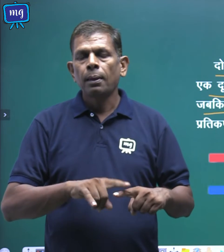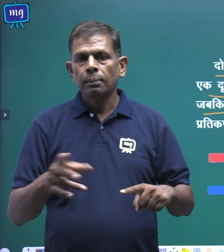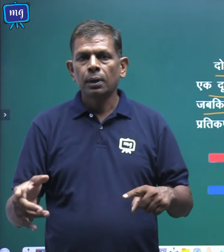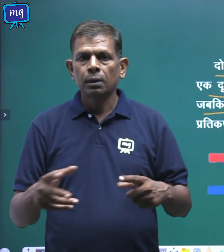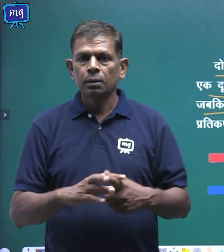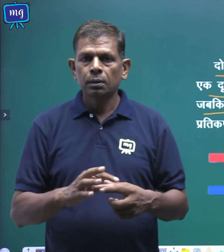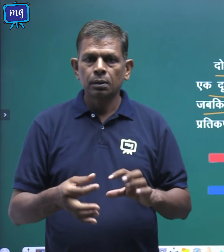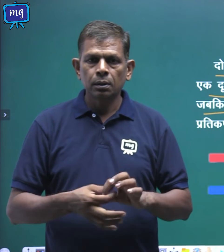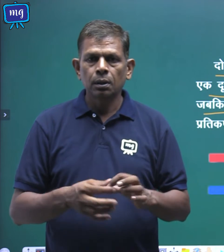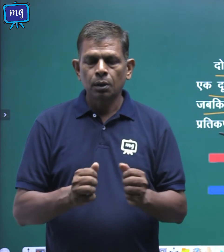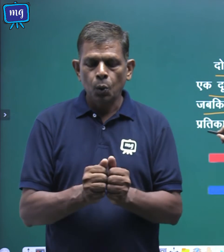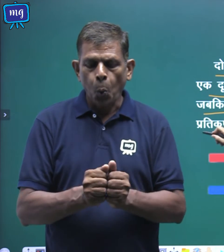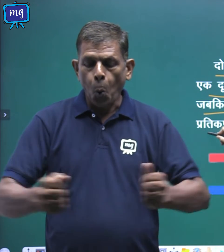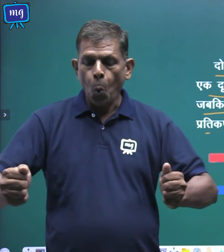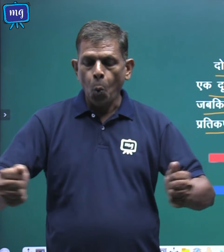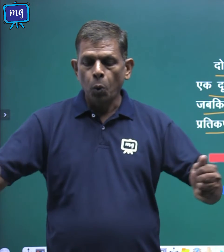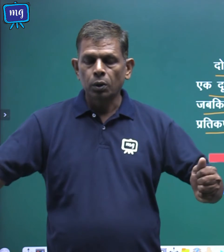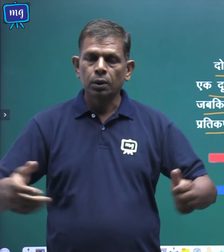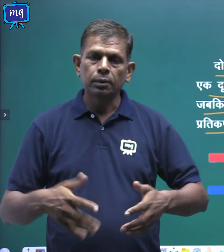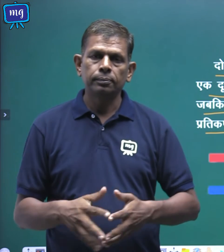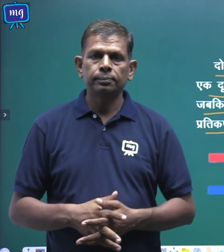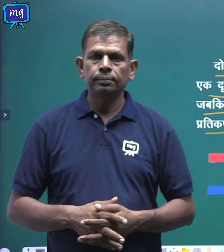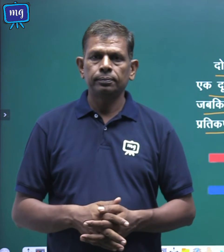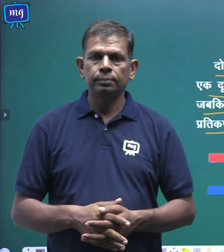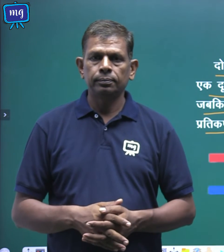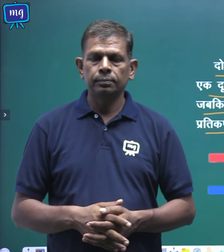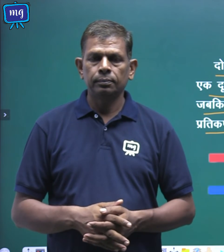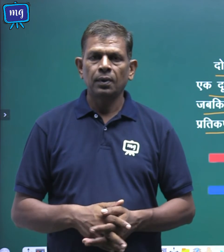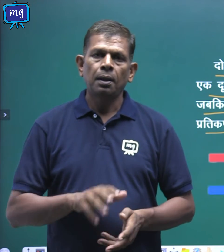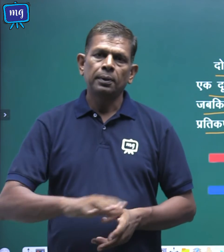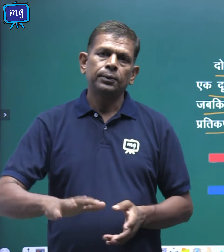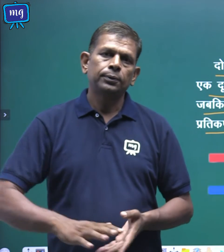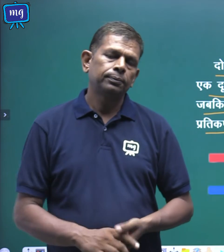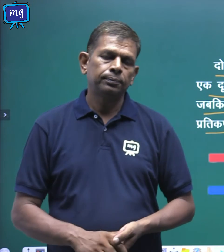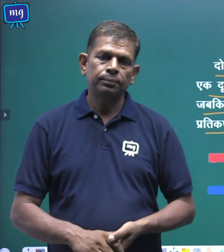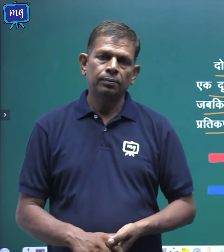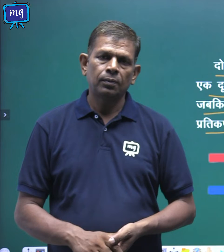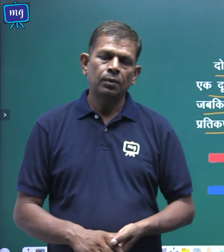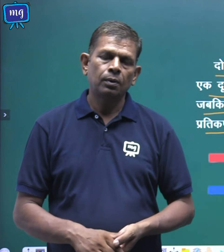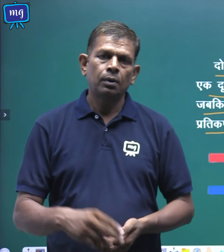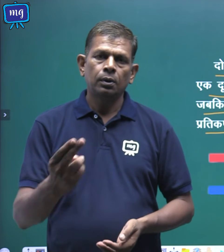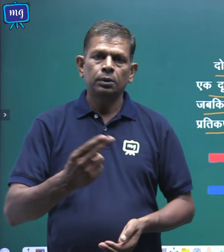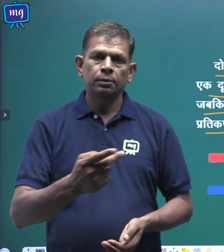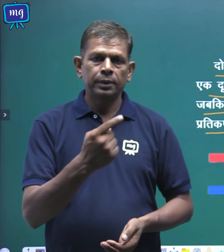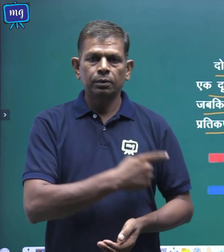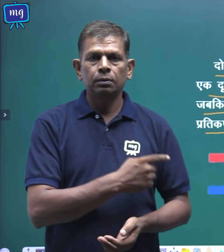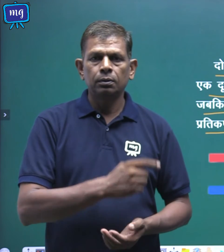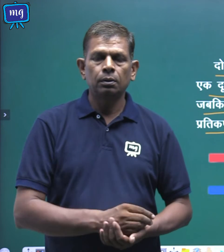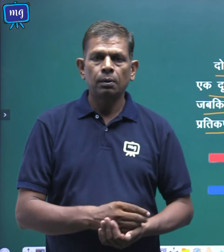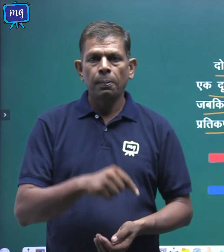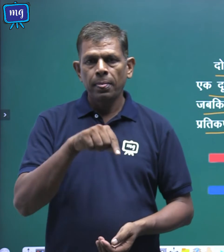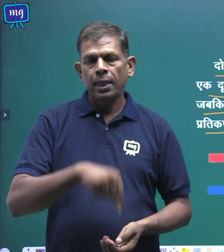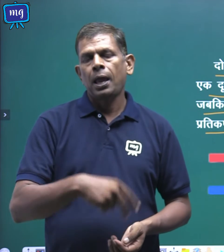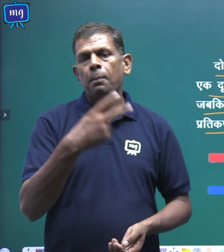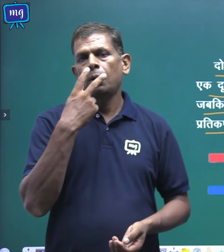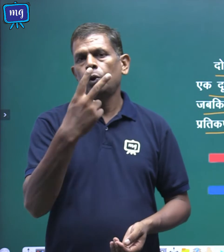परस्पर प्रतिकर्षण होता है। बच्चों, चित्र में देखो, यहाँ